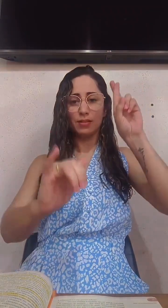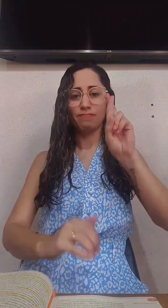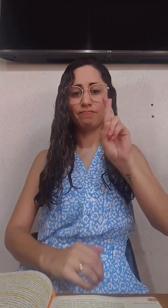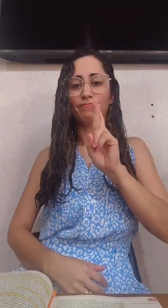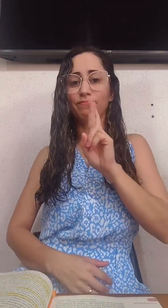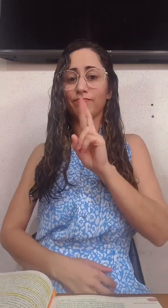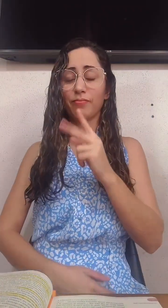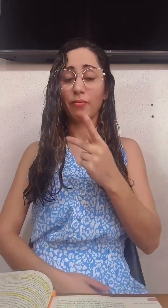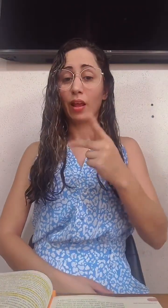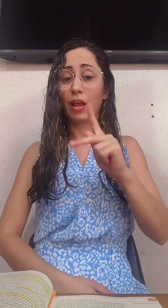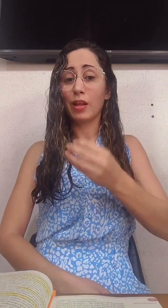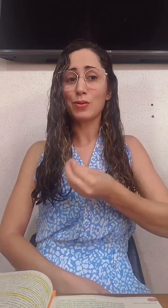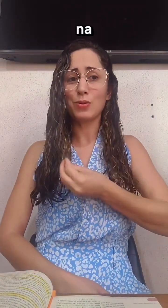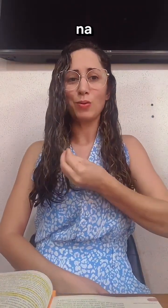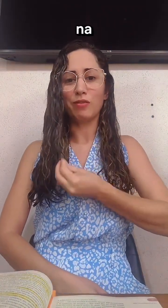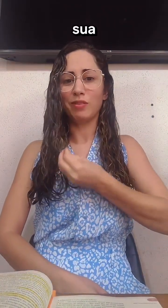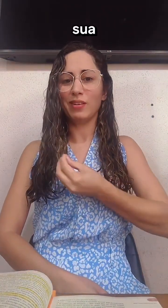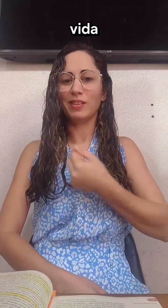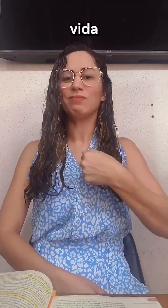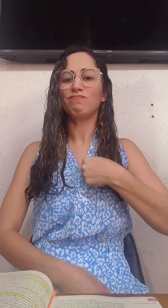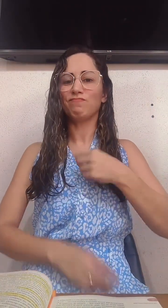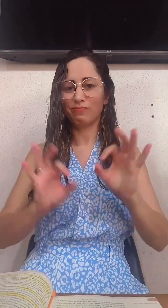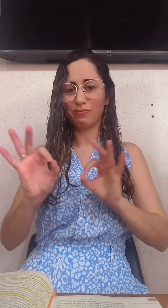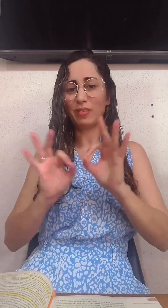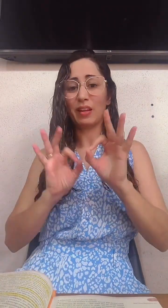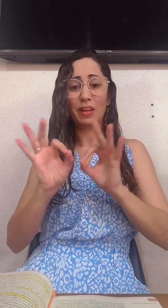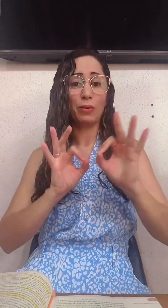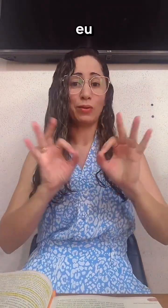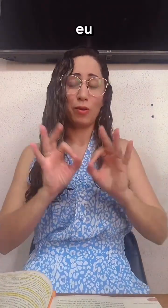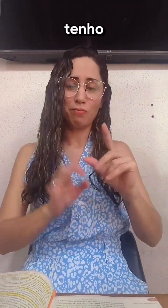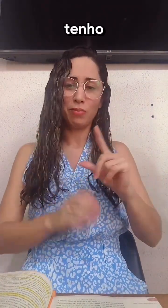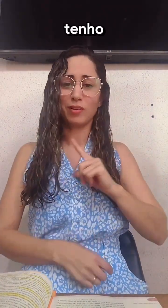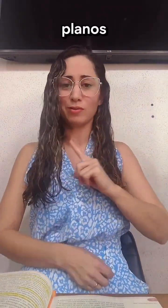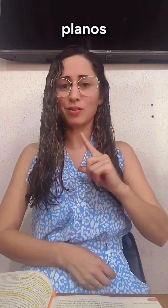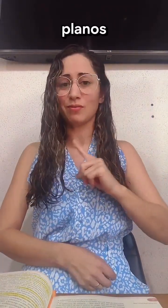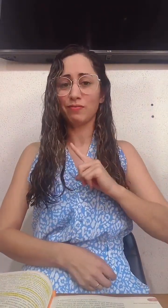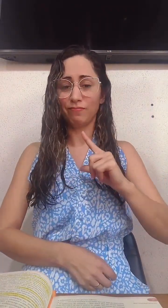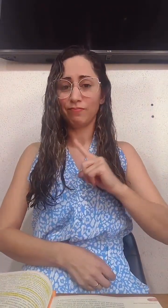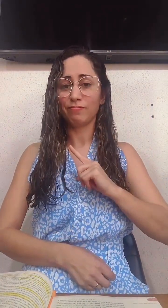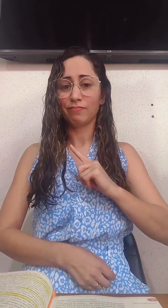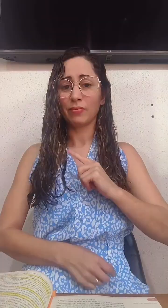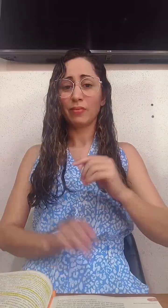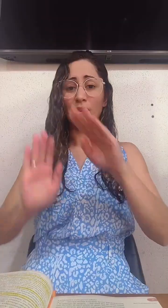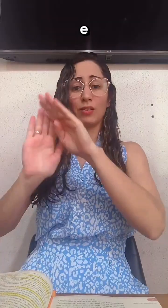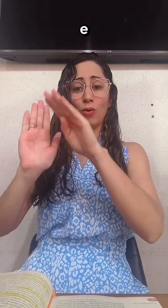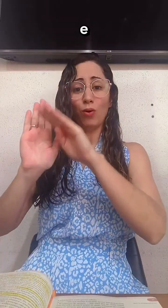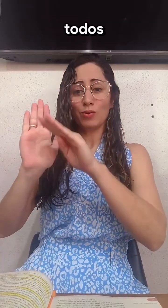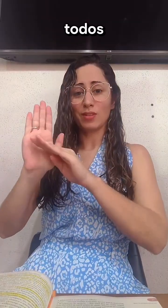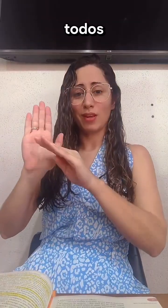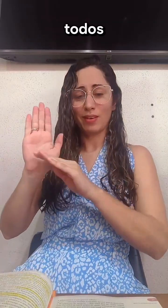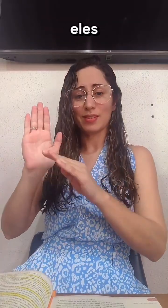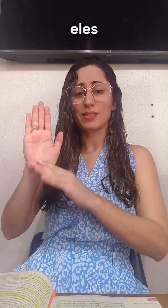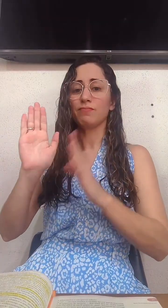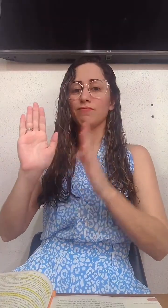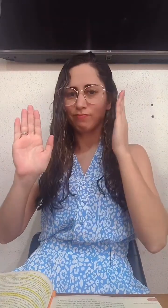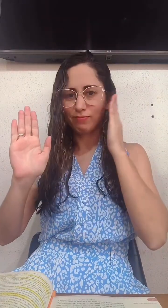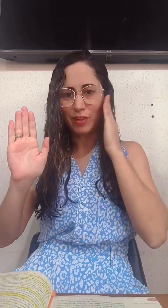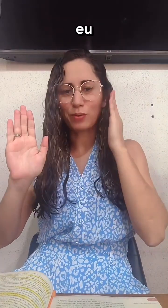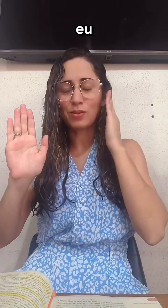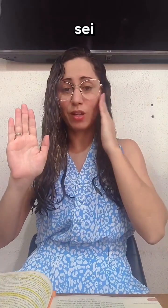diz: na sua vida, eu tenho planos. E todos eles, eu sei